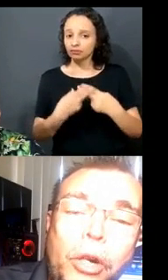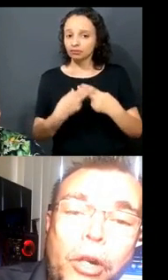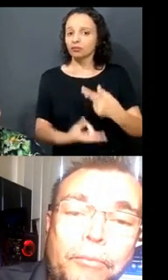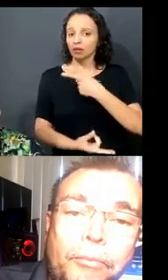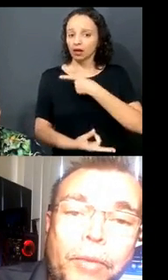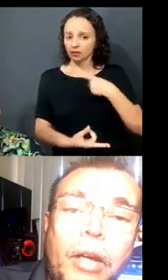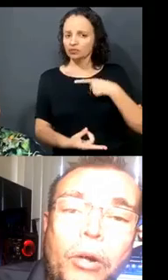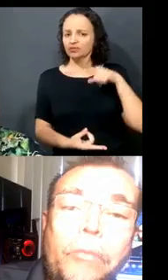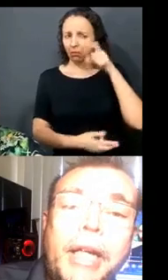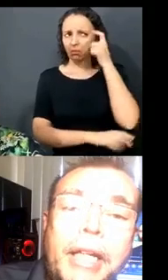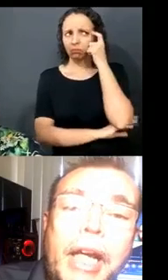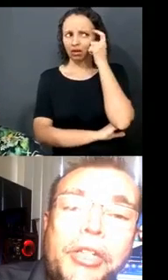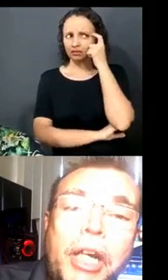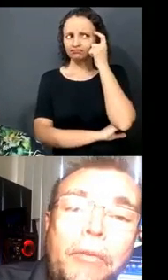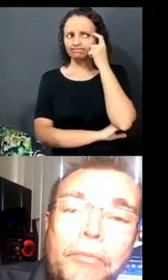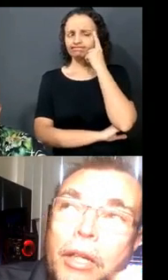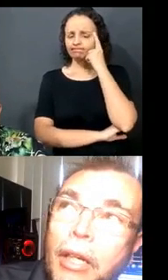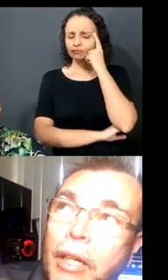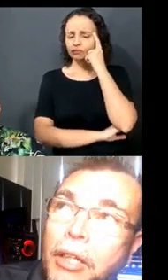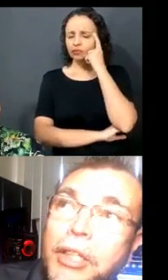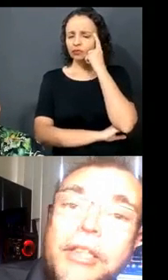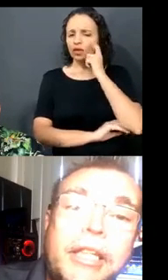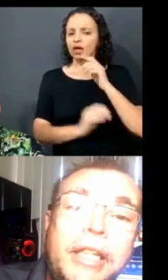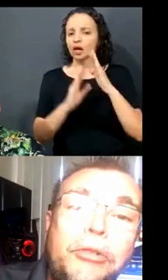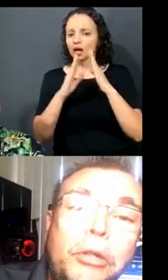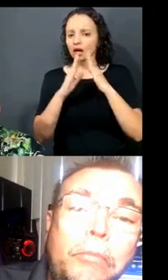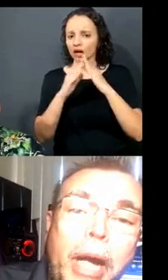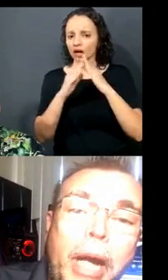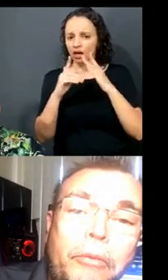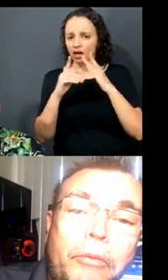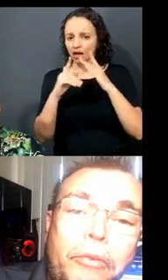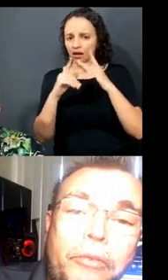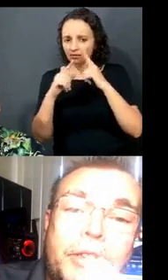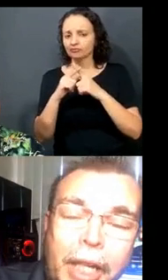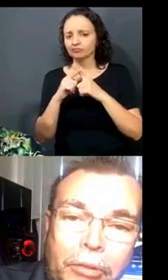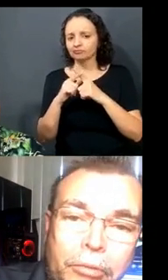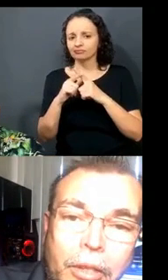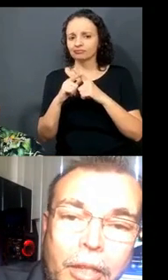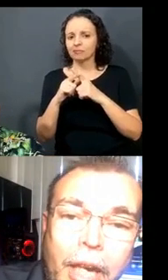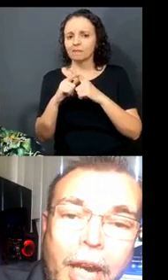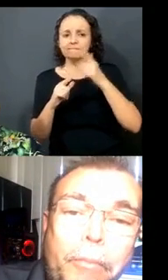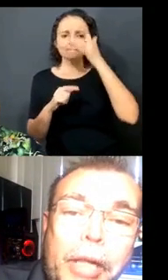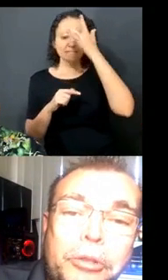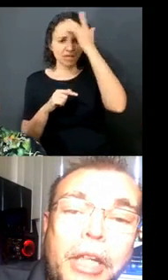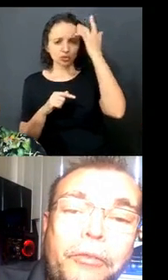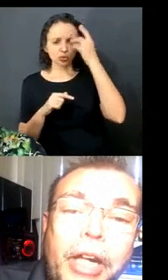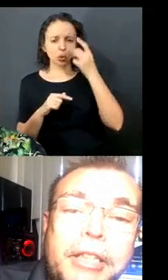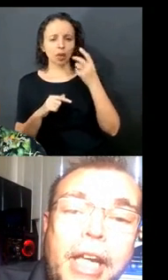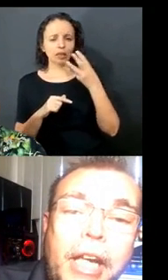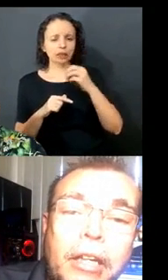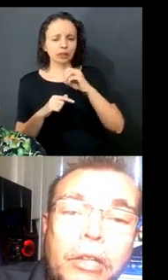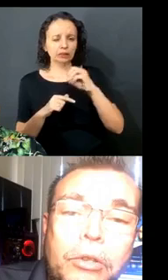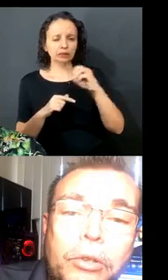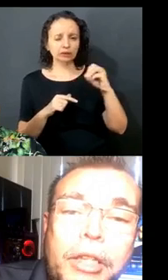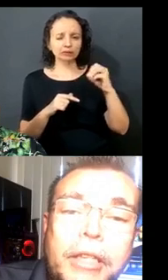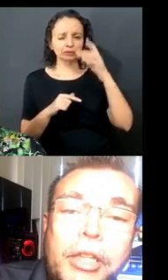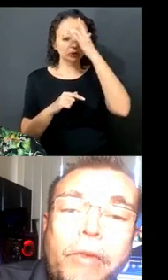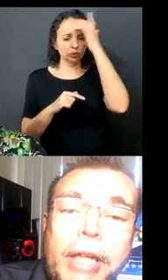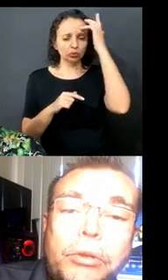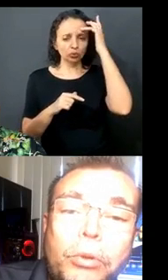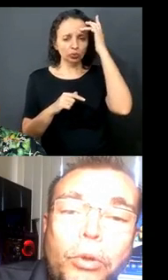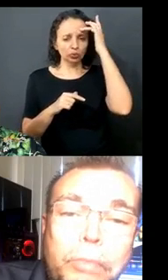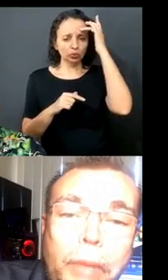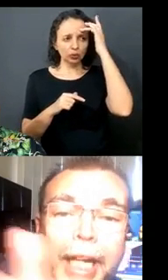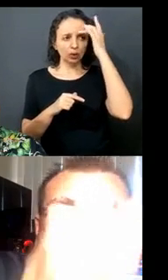já imaginou uma igreja de 300 membros, 25%. Aí o pastor tem que fazer 2,